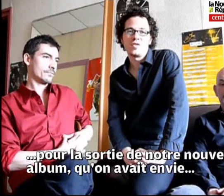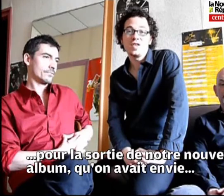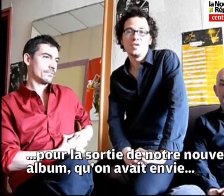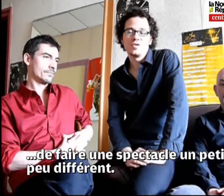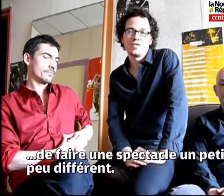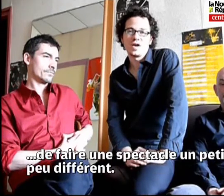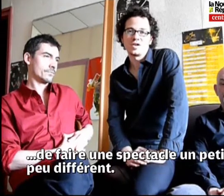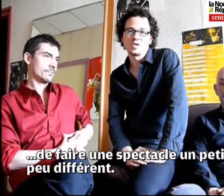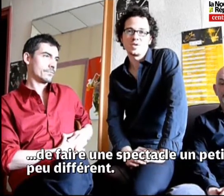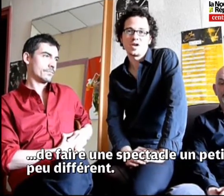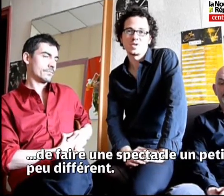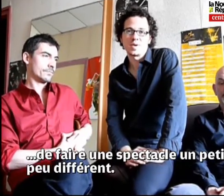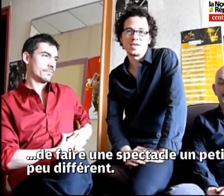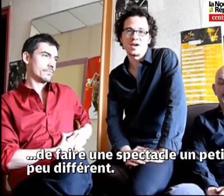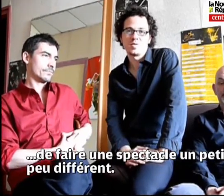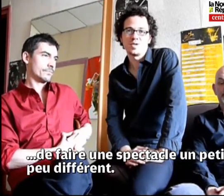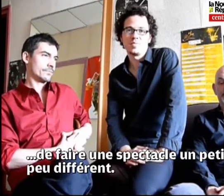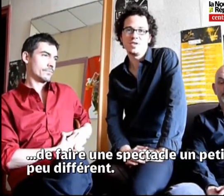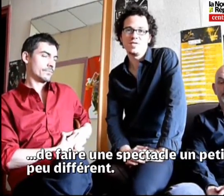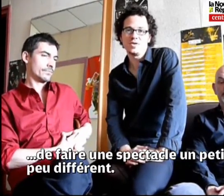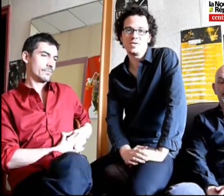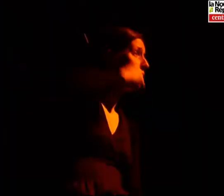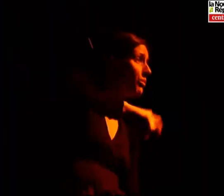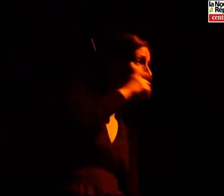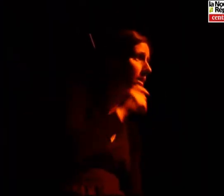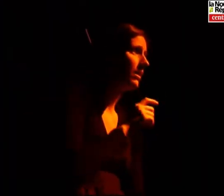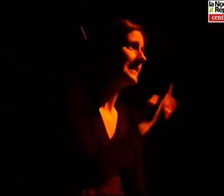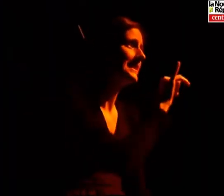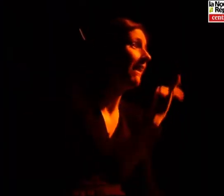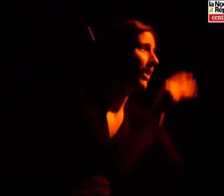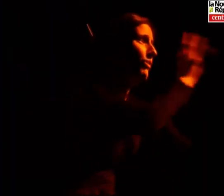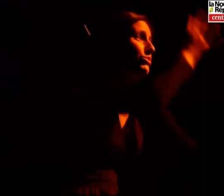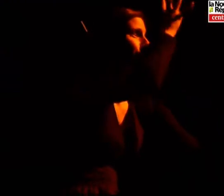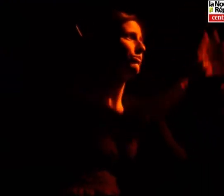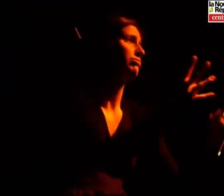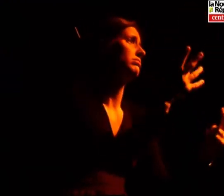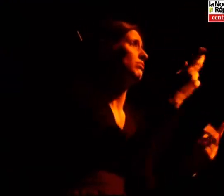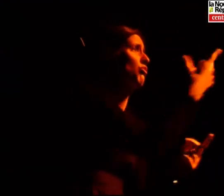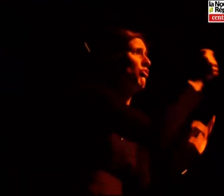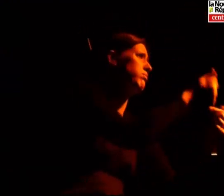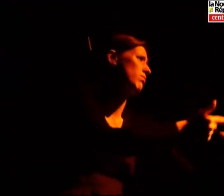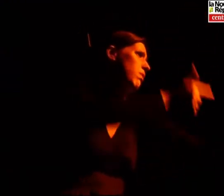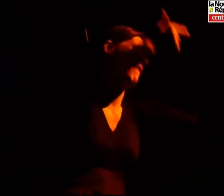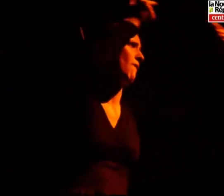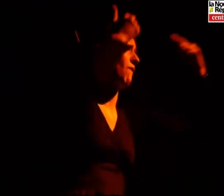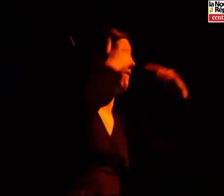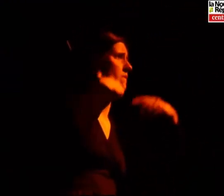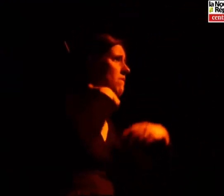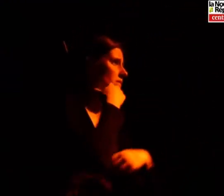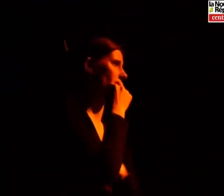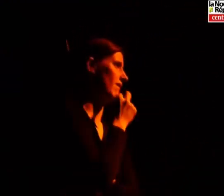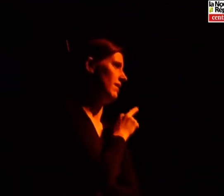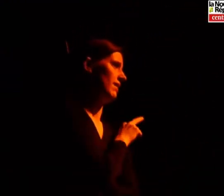qu'on avait envie de faire un spectacle un petit peu différent. De valises trop lourdes, d'enfants qui